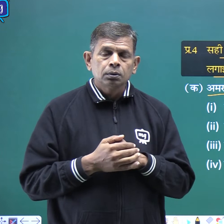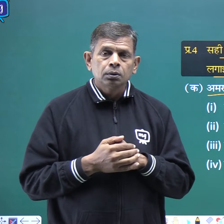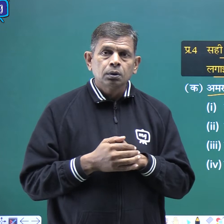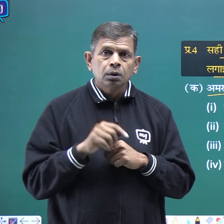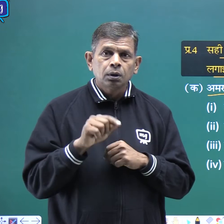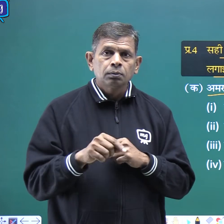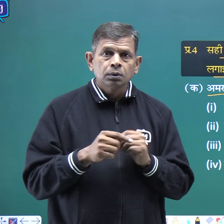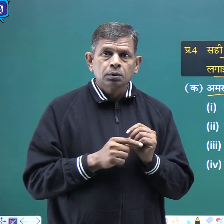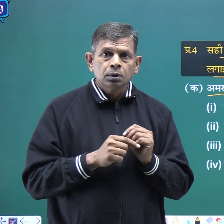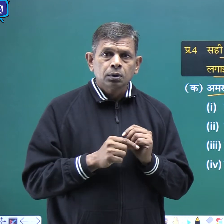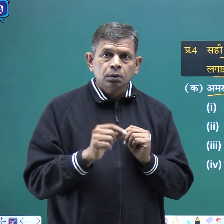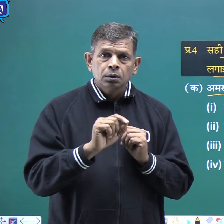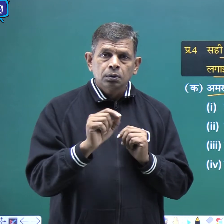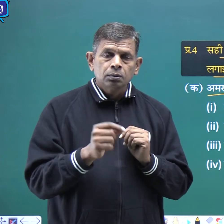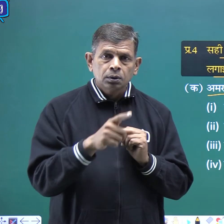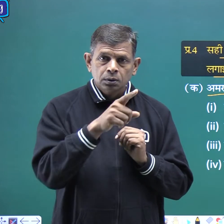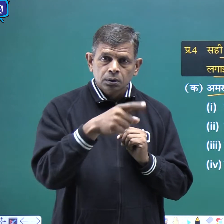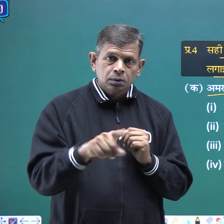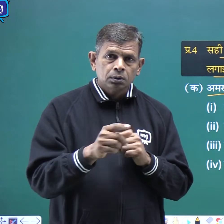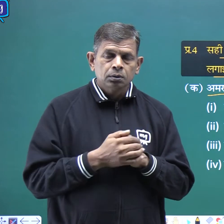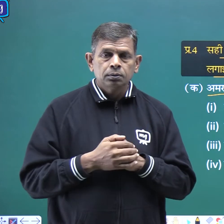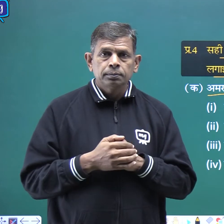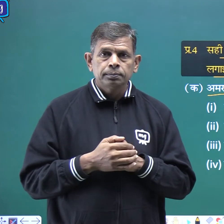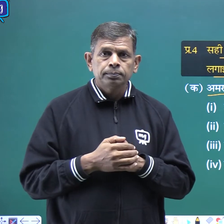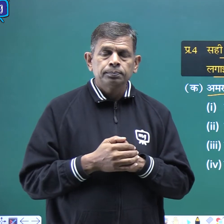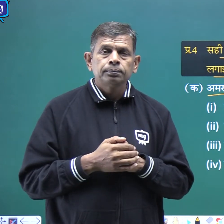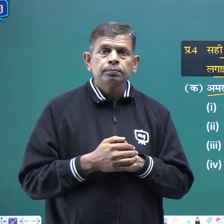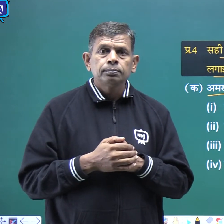हम इसके सामने सही का निशान लगाएंगे।